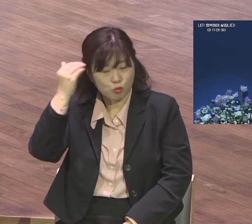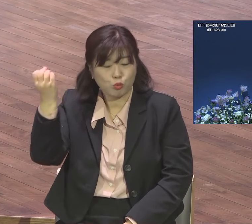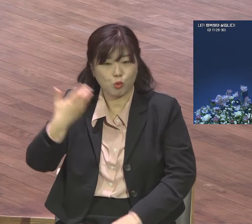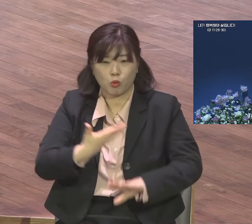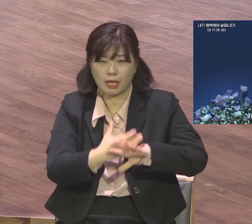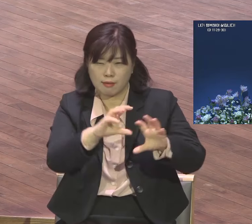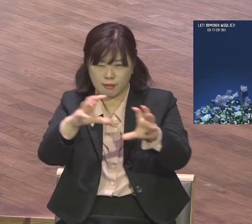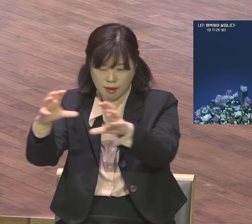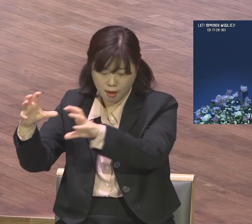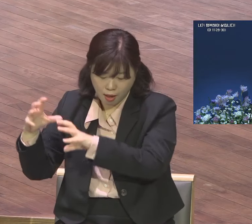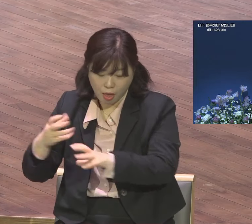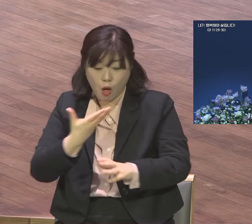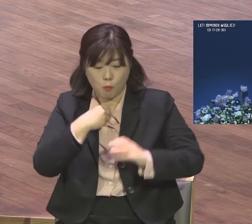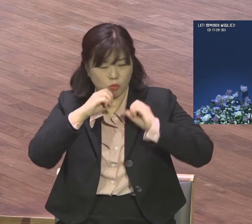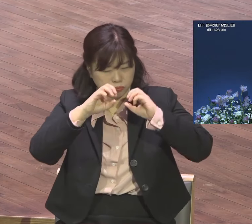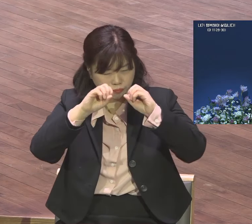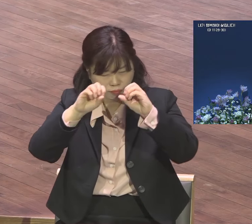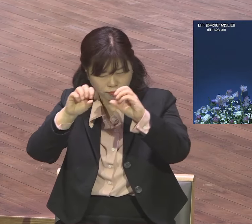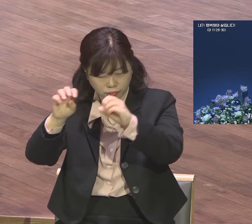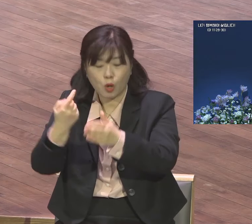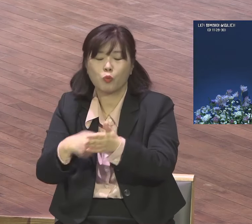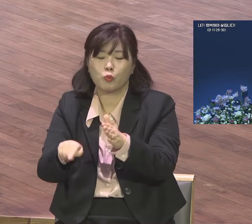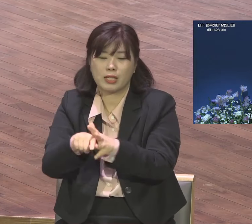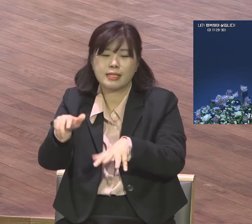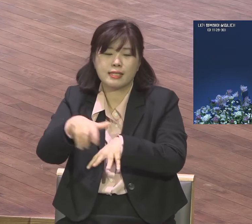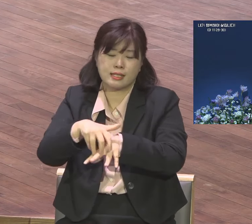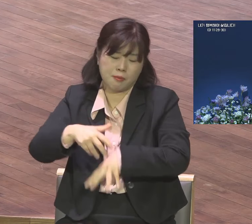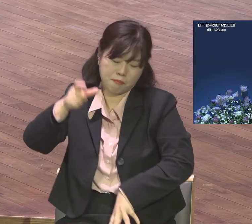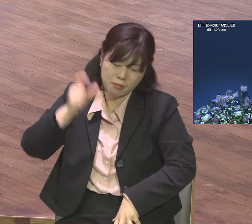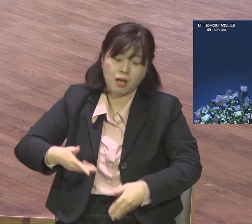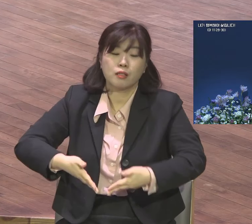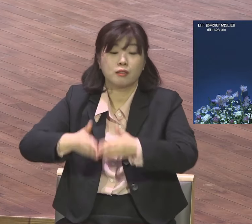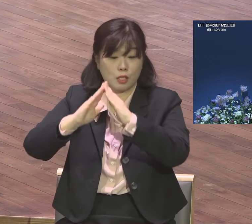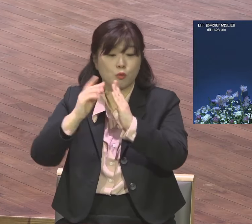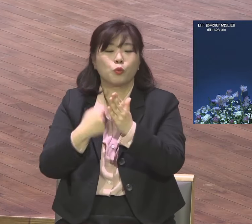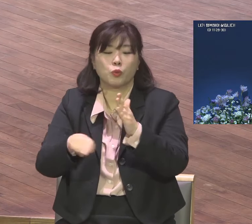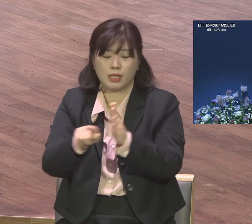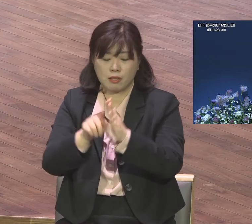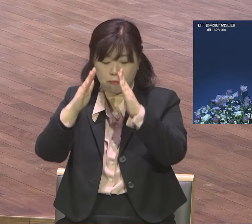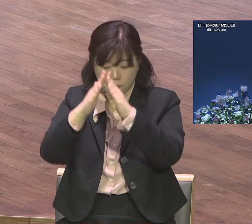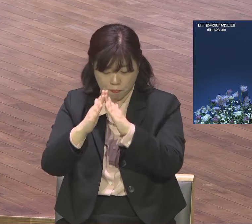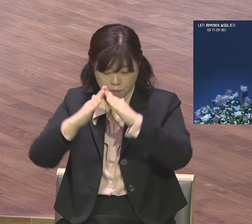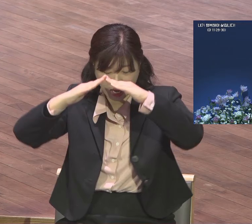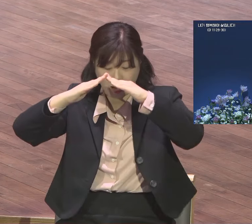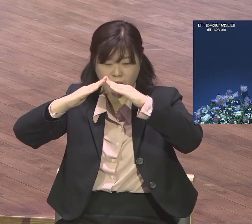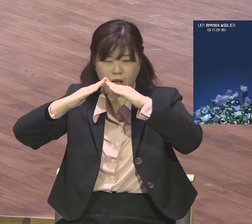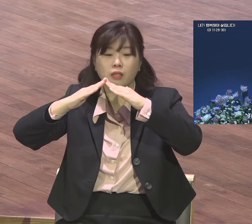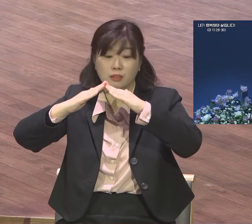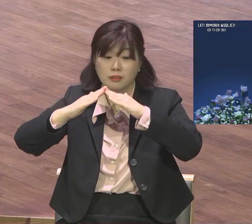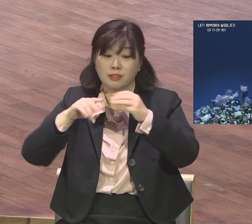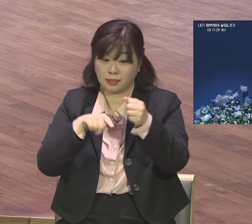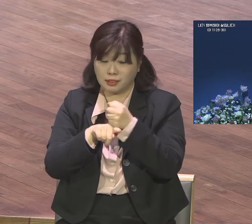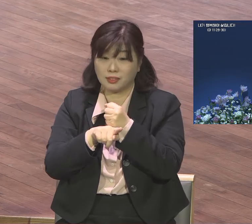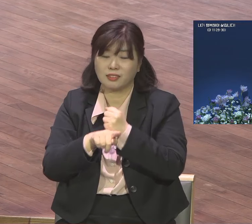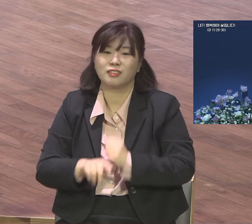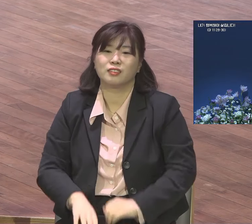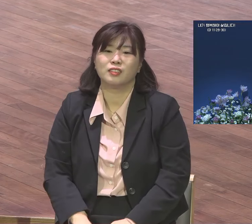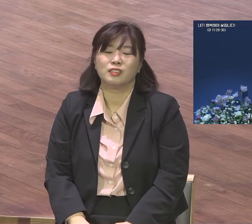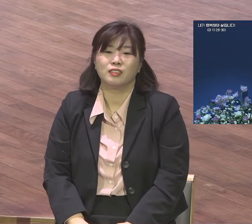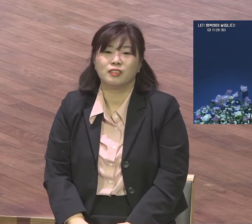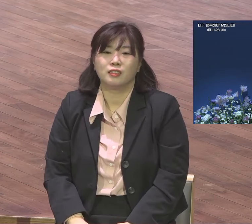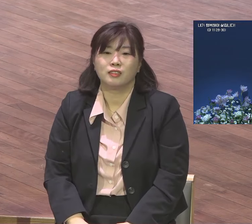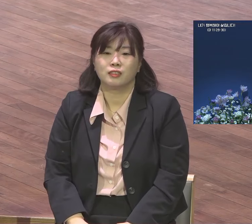있습니다. 지금 전 세계는 237개 나라입니다. 그런데 우리 교회가 현재 세운 선교